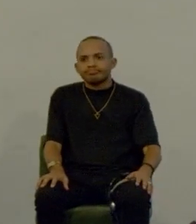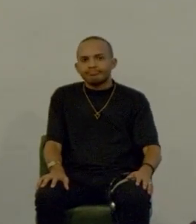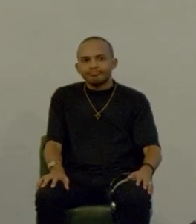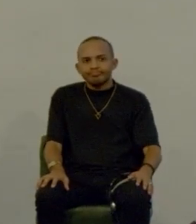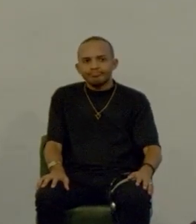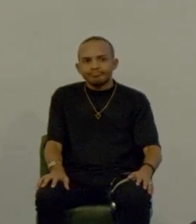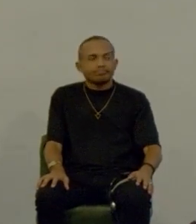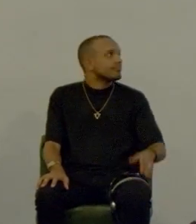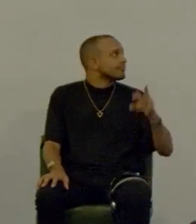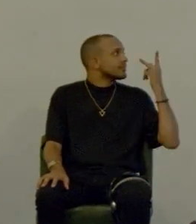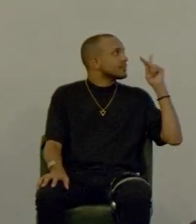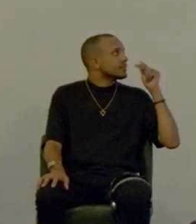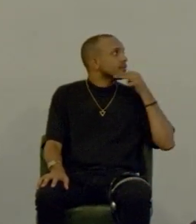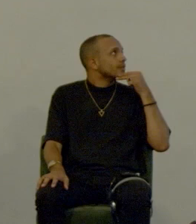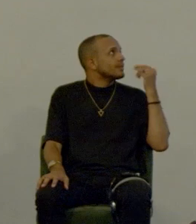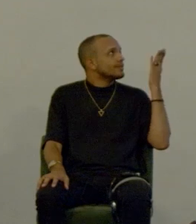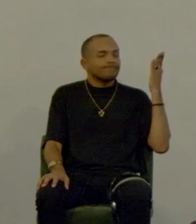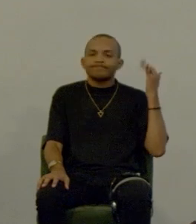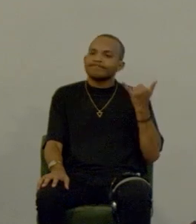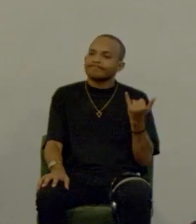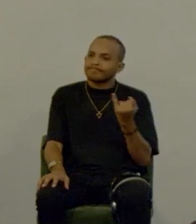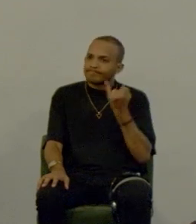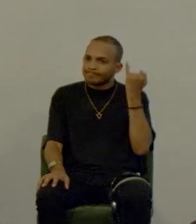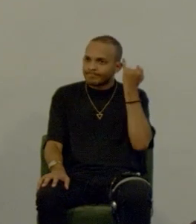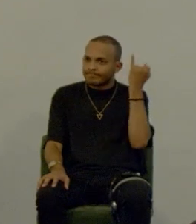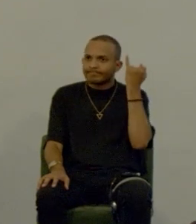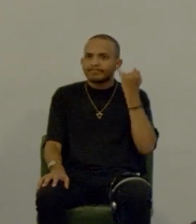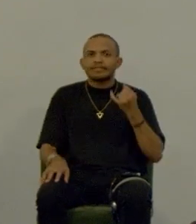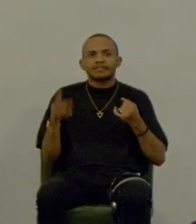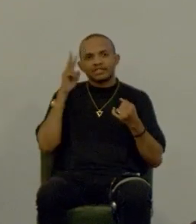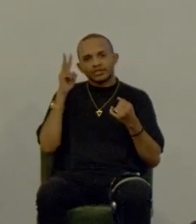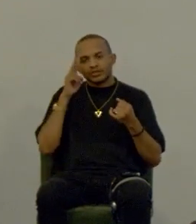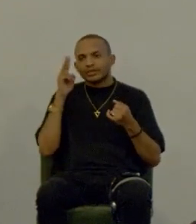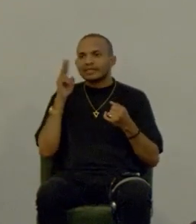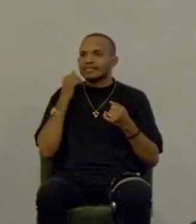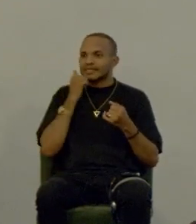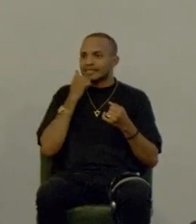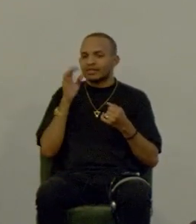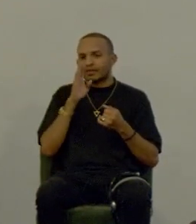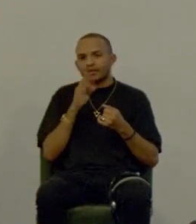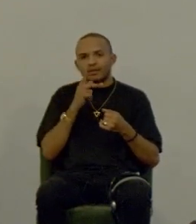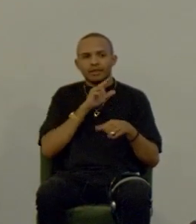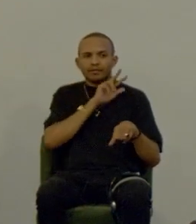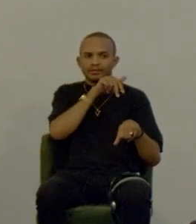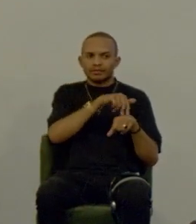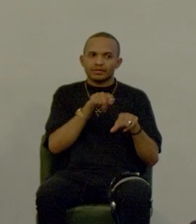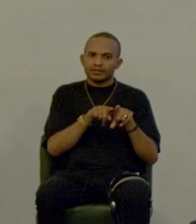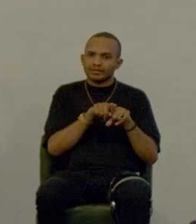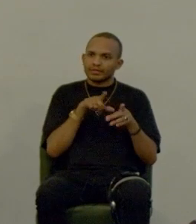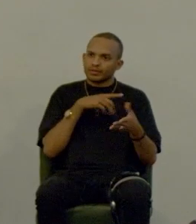desse que é esse homem, né, que teve um papel muito importante na história da ciência do Brasil e que é protagonista de um livro que